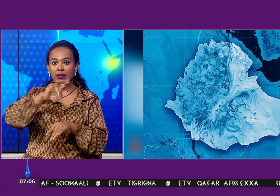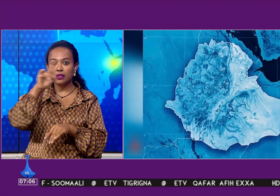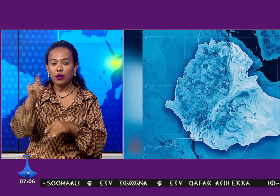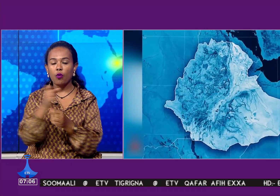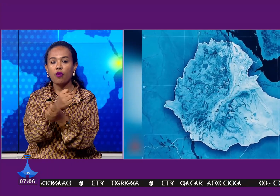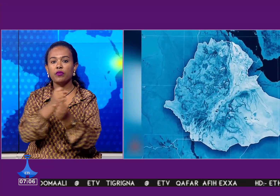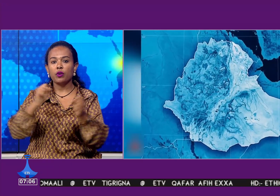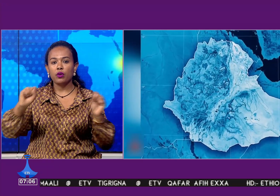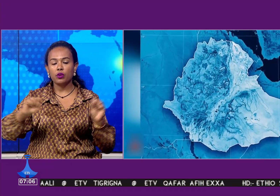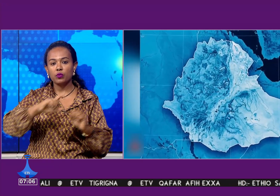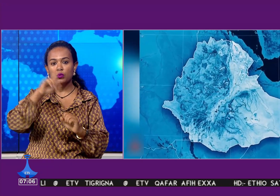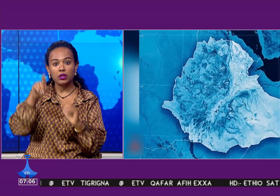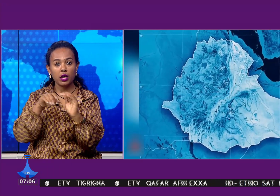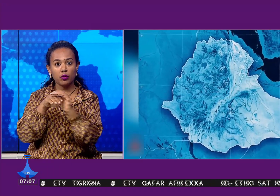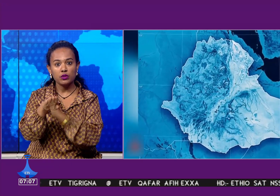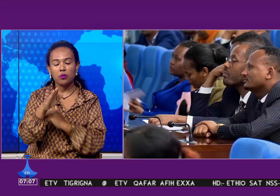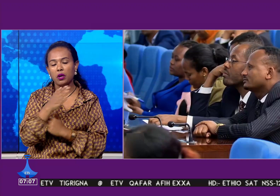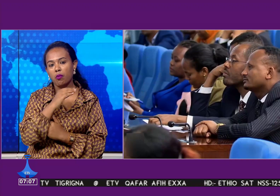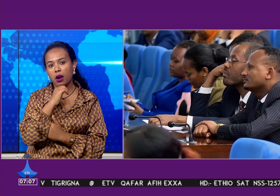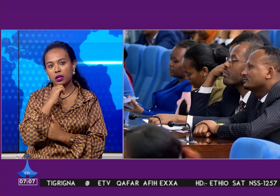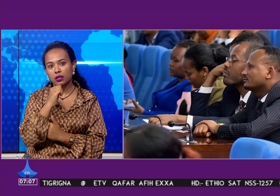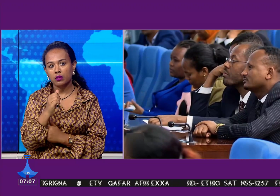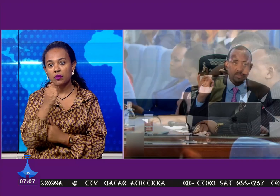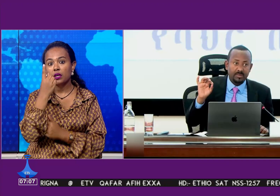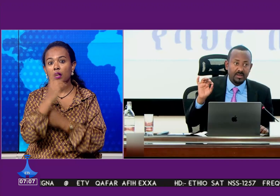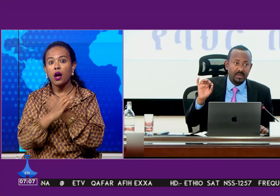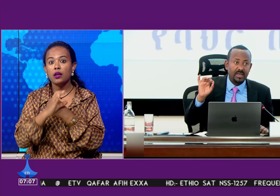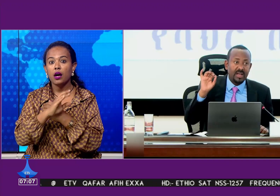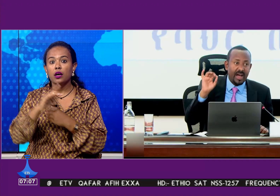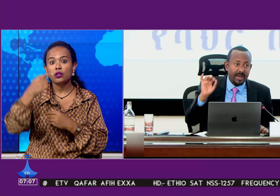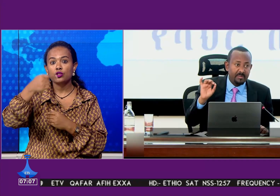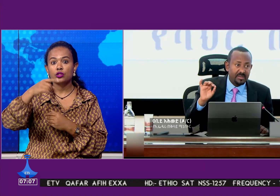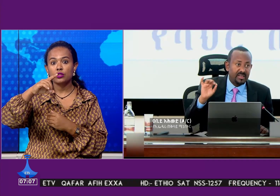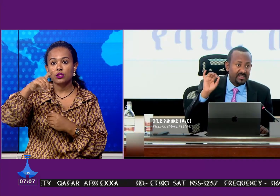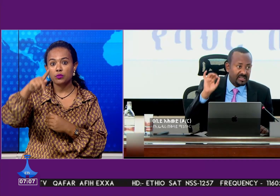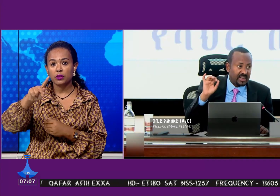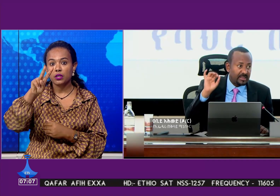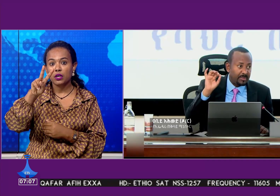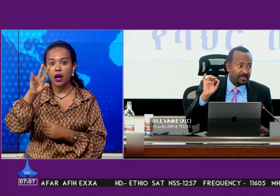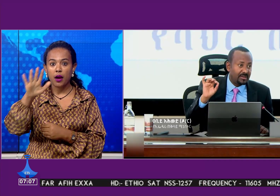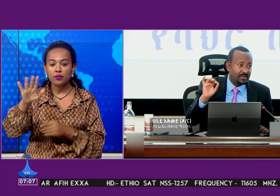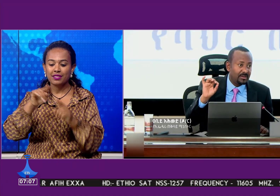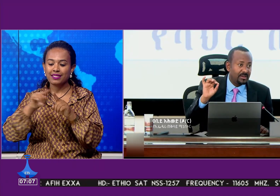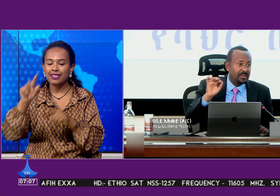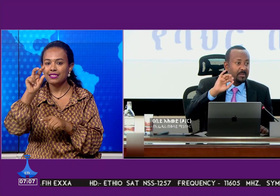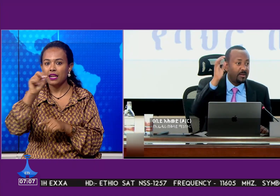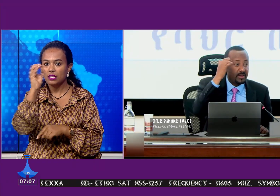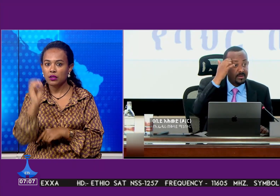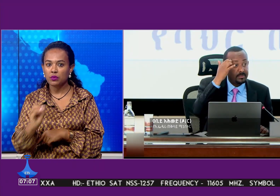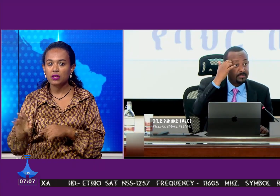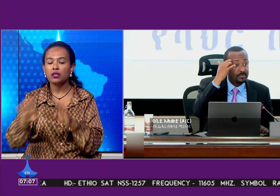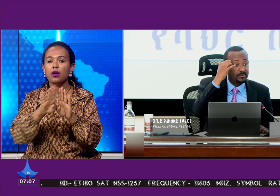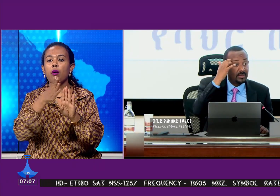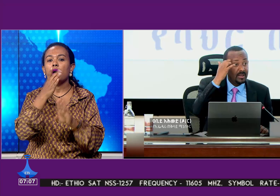ፍትሐዊነቱ ጥያቄ ውስጥ የሚገባ አይደለም። የአንድ ሀገር ጂዲፒ ከ25 እስከ 30% የባህር በር